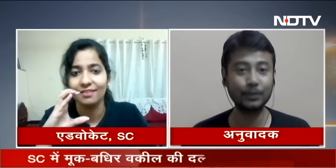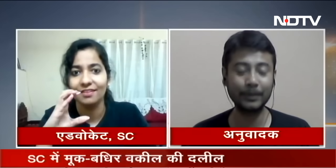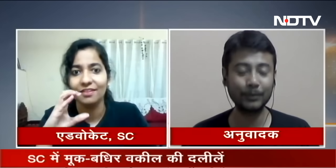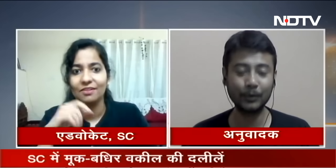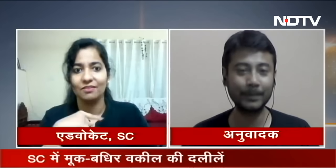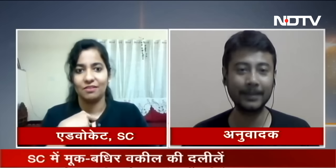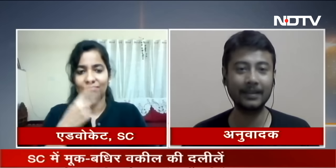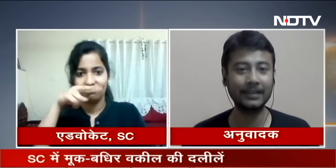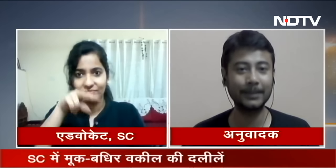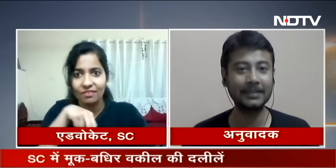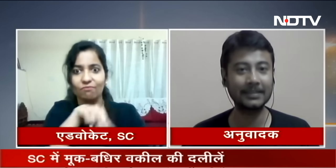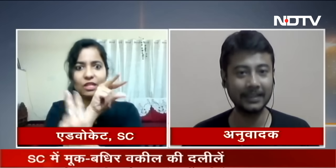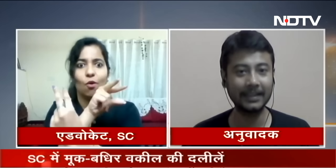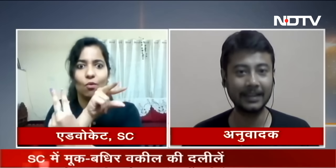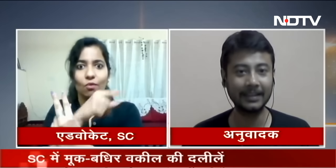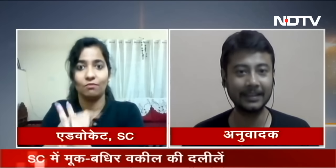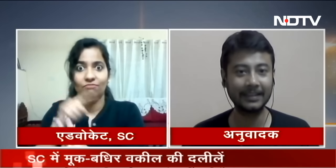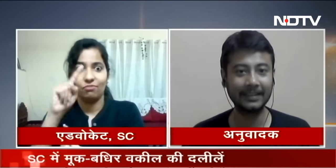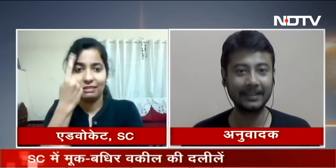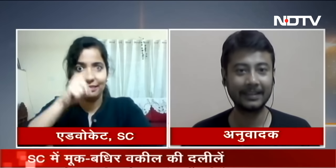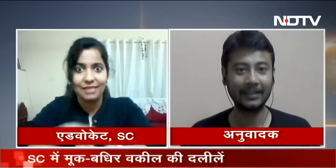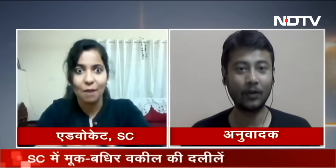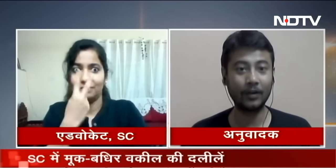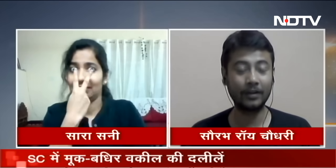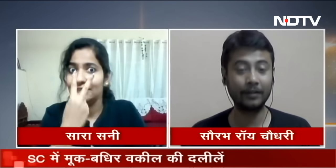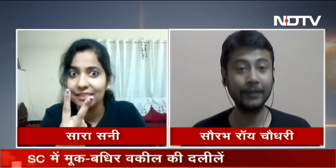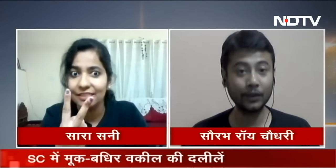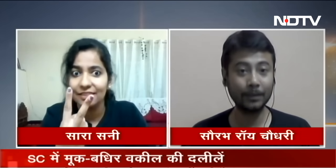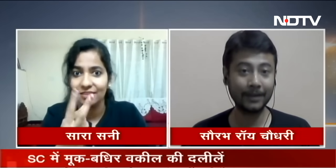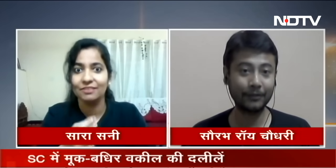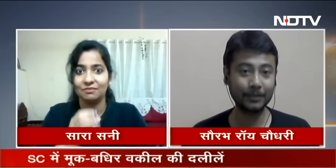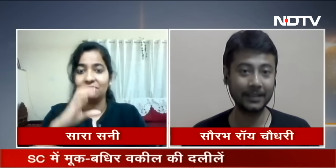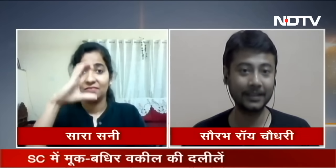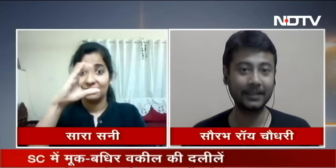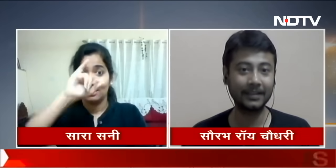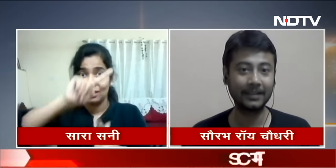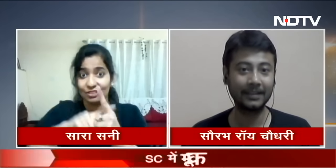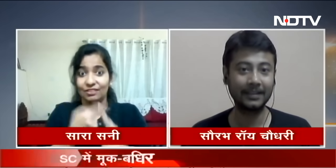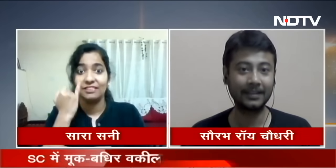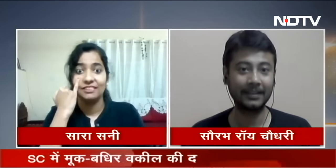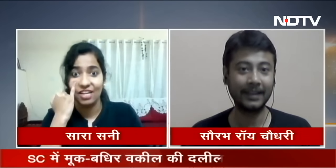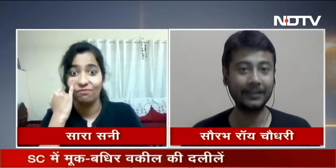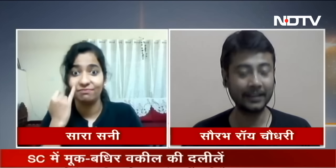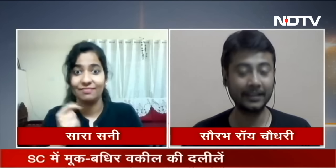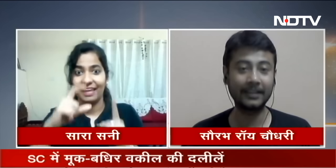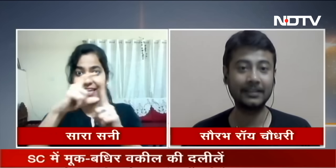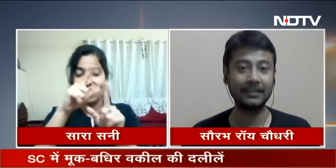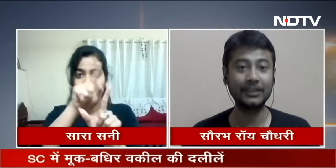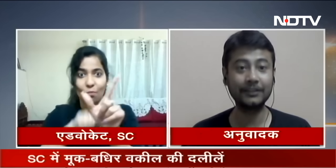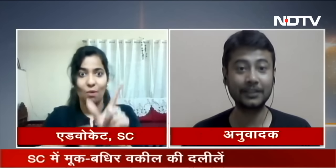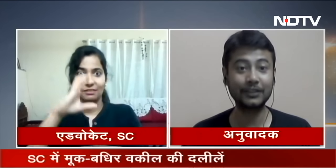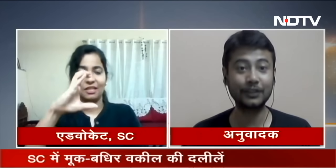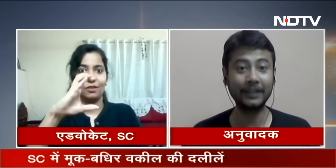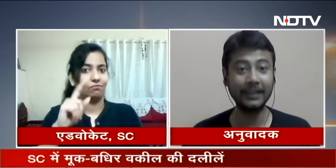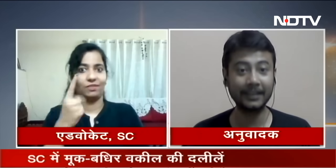कभी सुप्रीम कोर्ट में मेरा एक्सपीरियंस नहीं रहा है, और वीडियो प्लेटफॉर्म से एंट्री करे